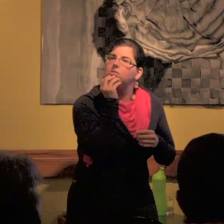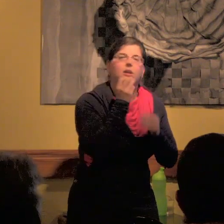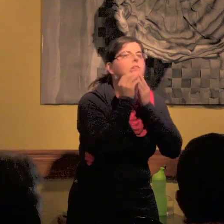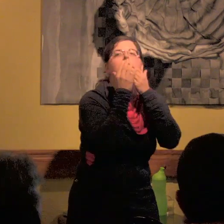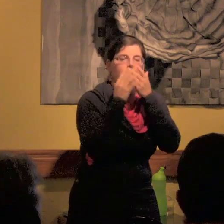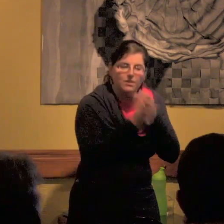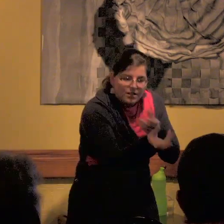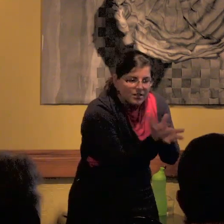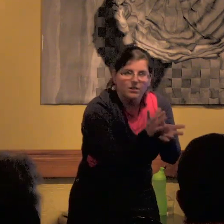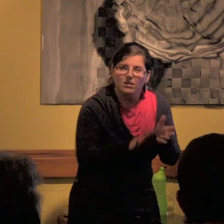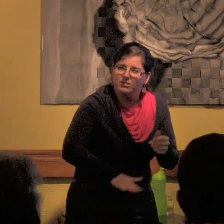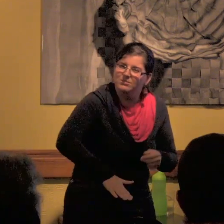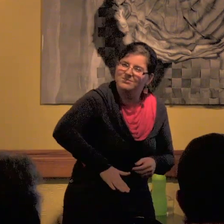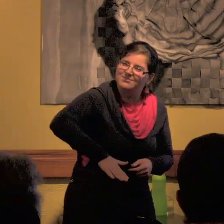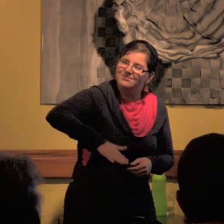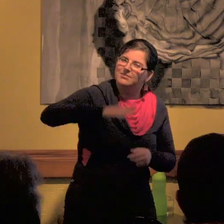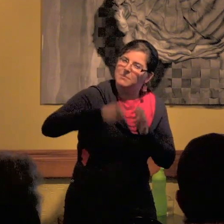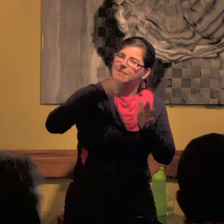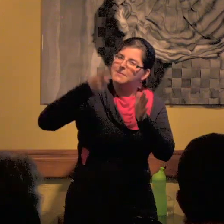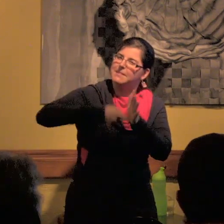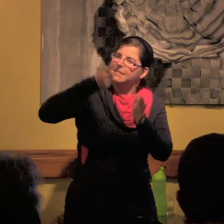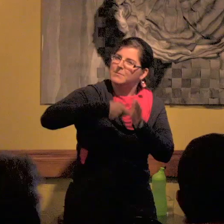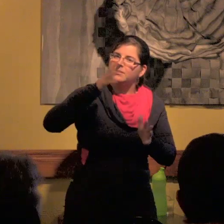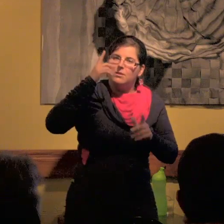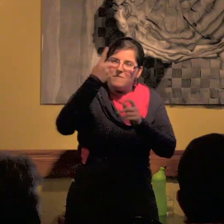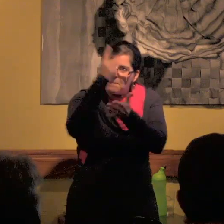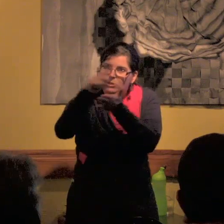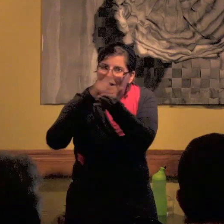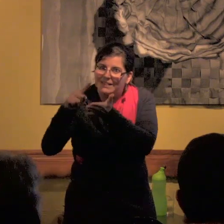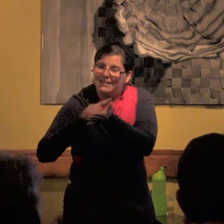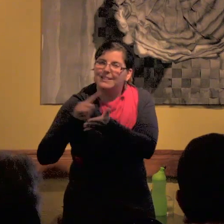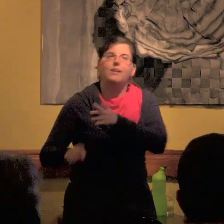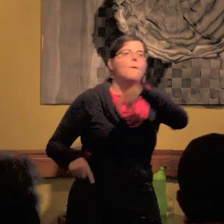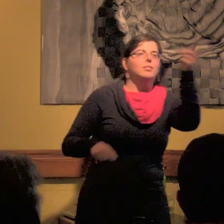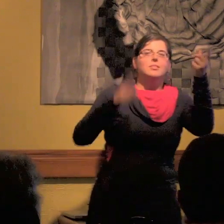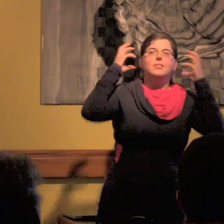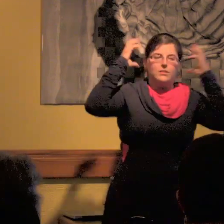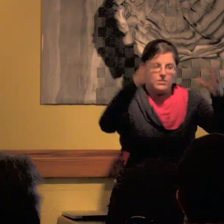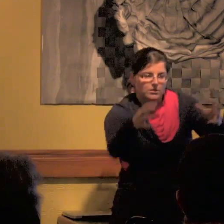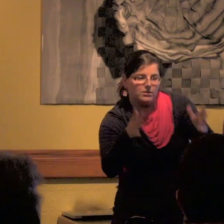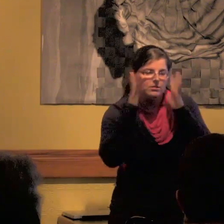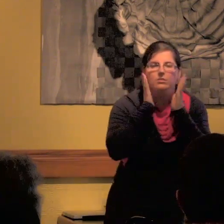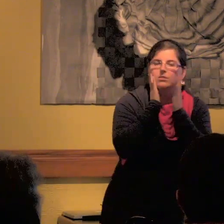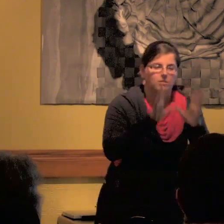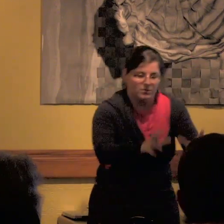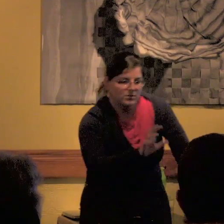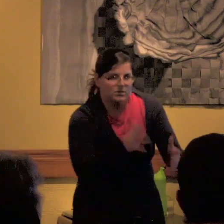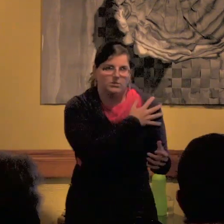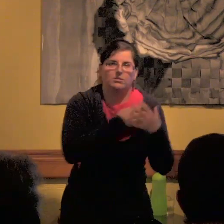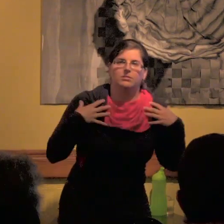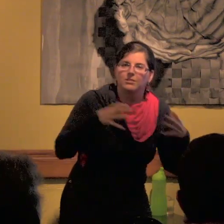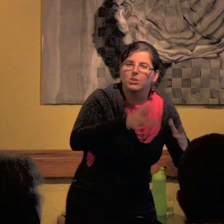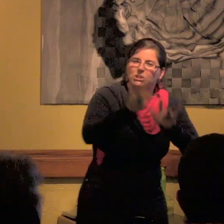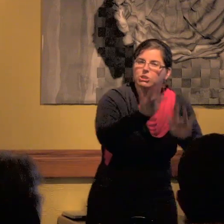corriger. Fais attention, parle bien, on va jouer finalement même dans notre visage pour qu'on nous montre à parler, que ce